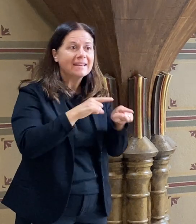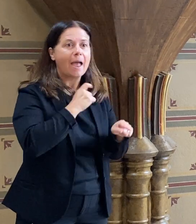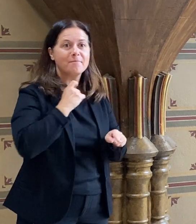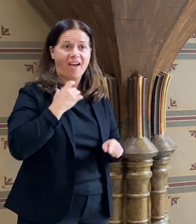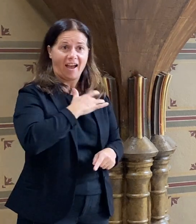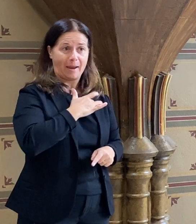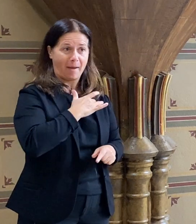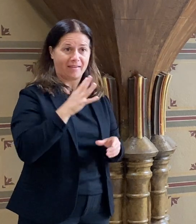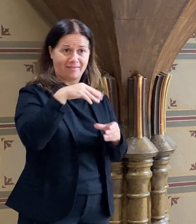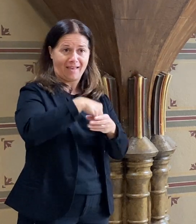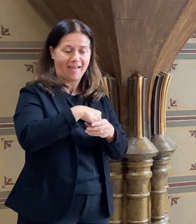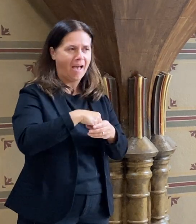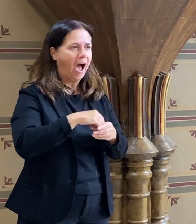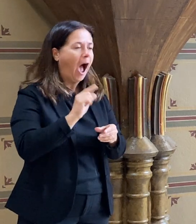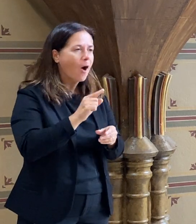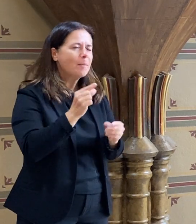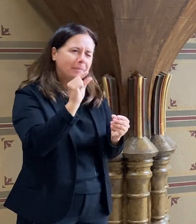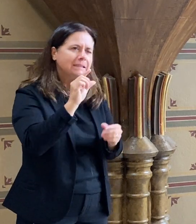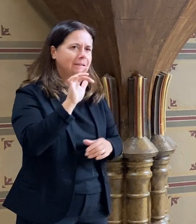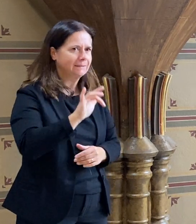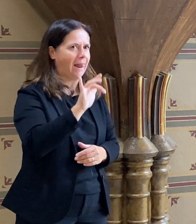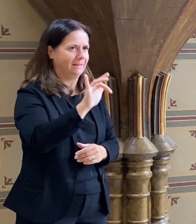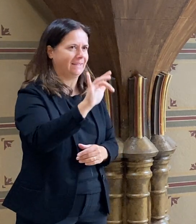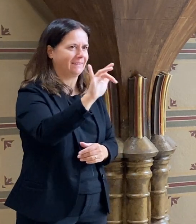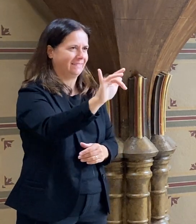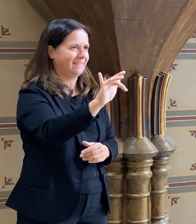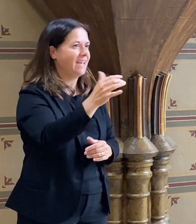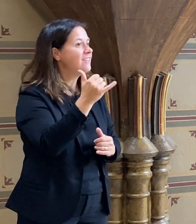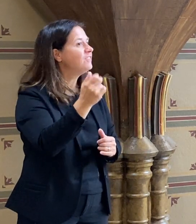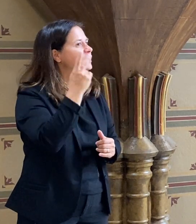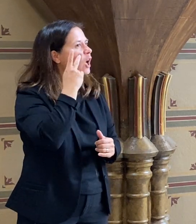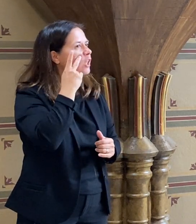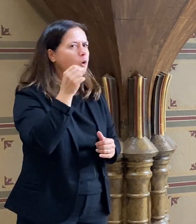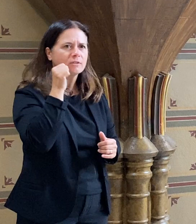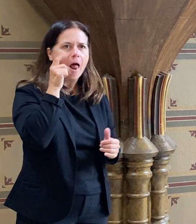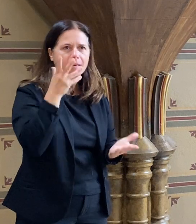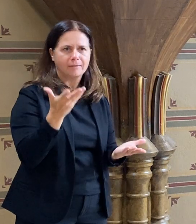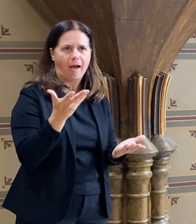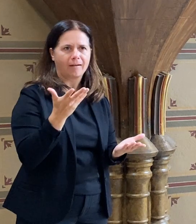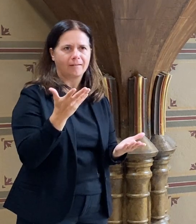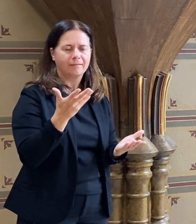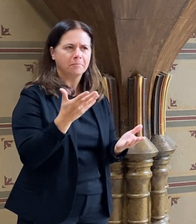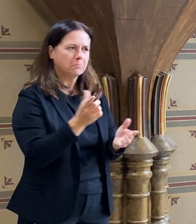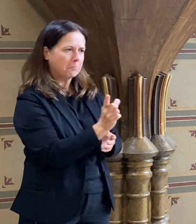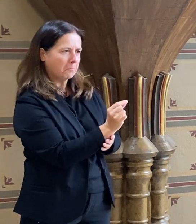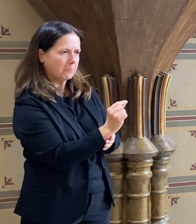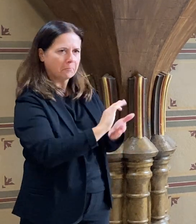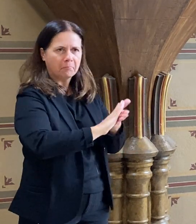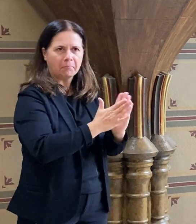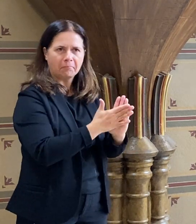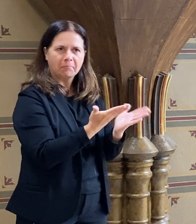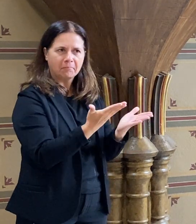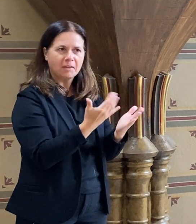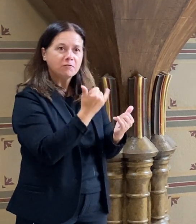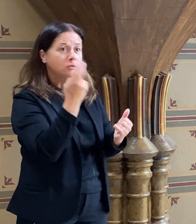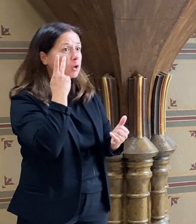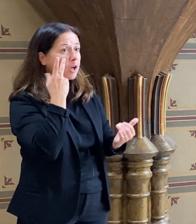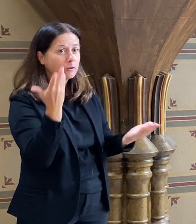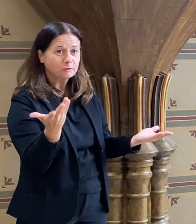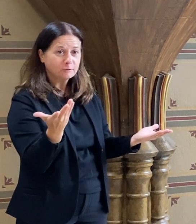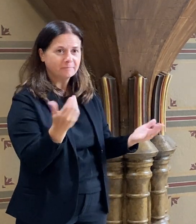Pfarrgemeinde, das ist auch eher eine Seltenheit, wie schaut denn der Alltag eines Pfarrer Ehepaars also nun